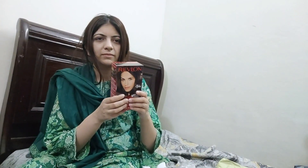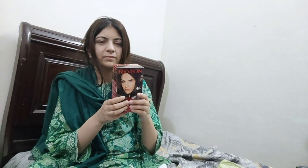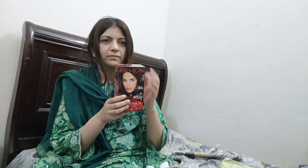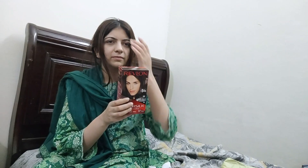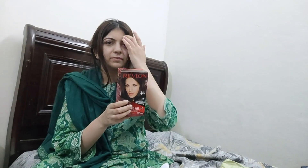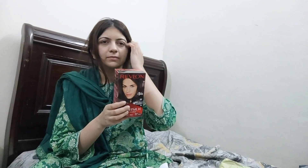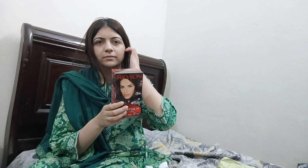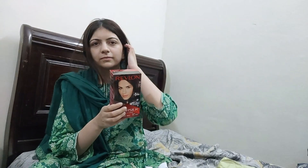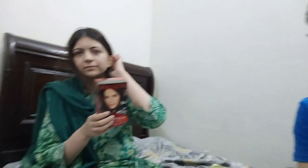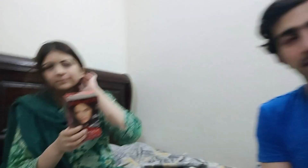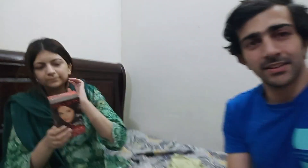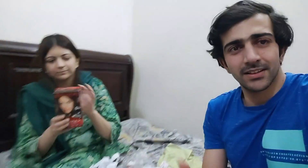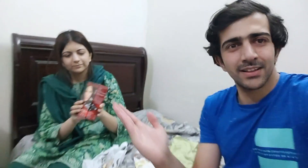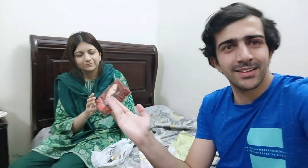ये हेयर कलर, रेवलॉन